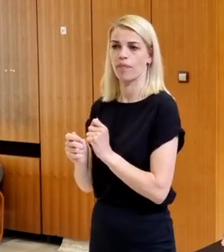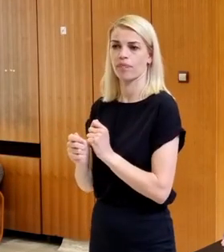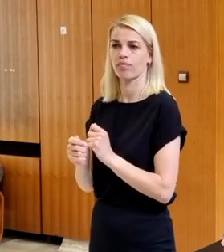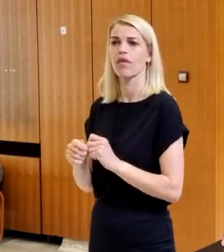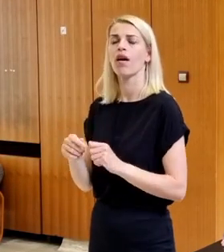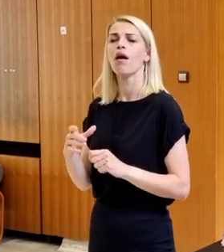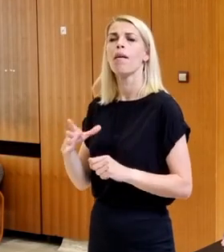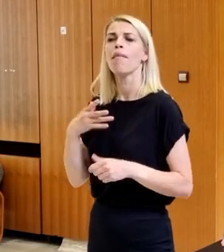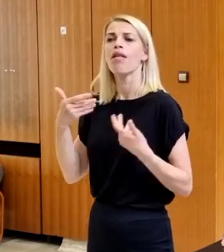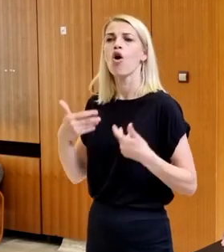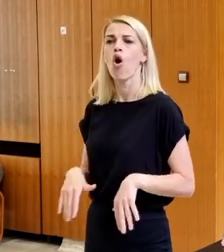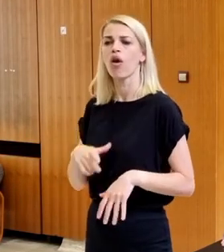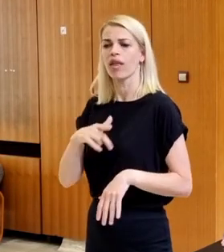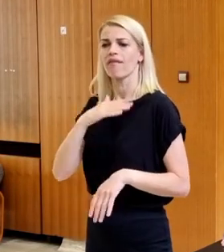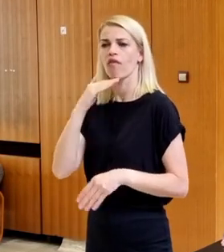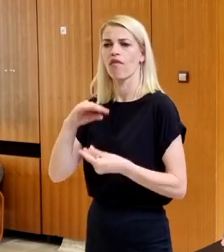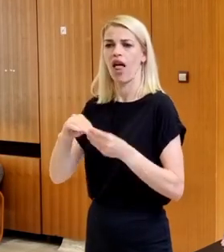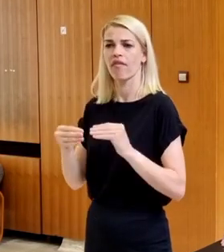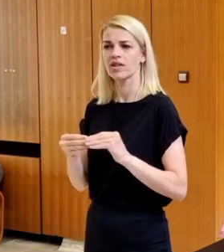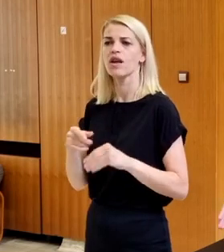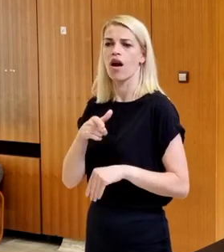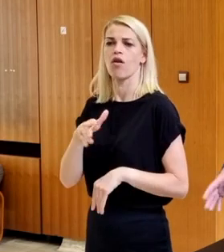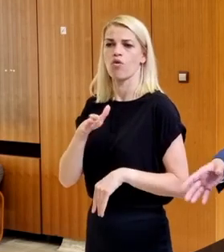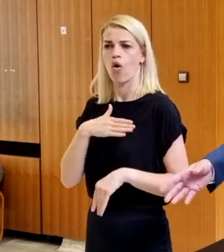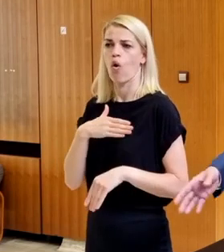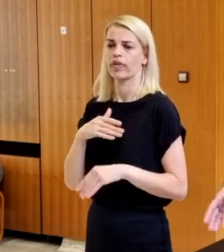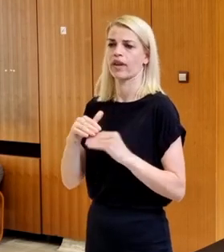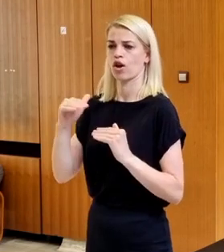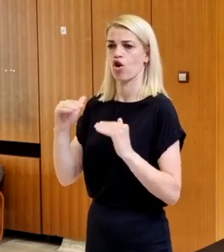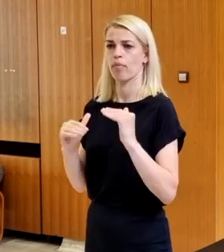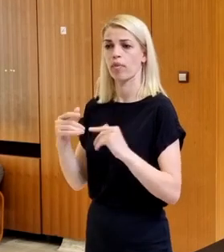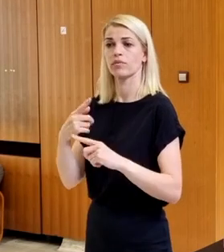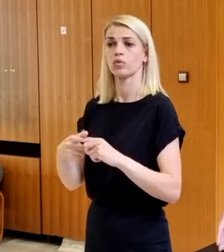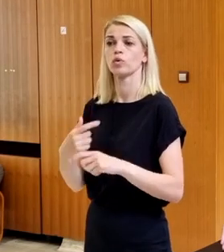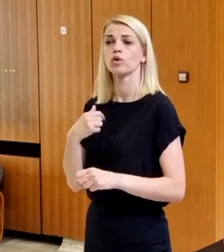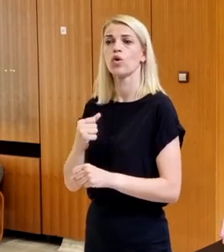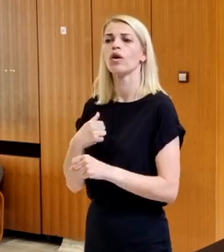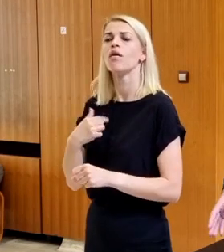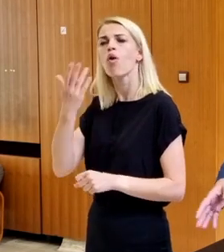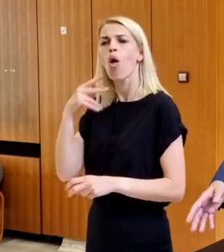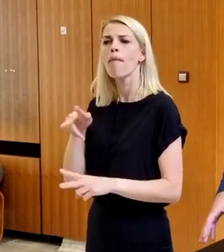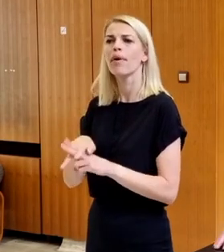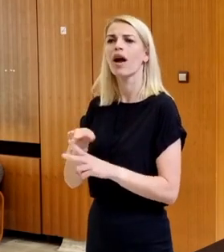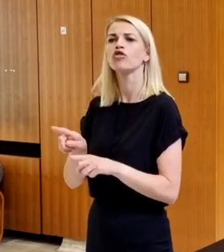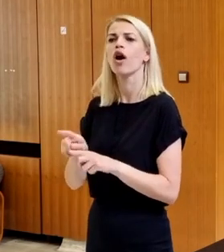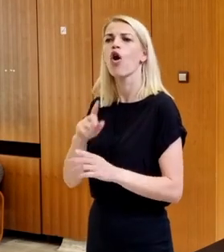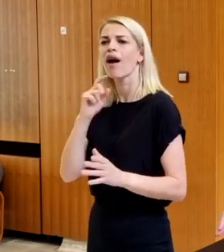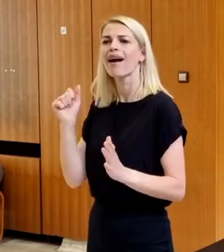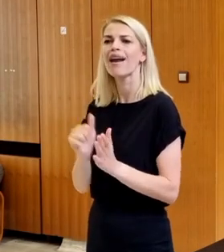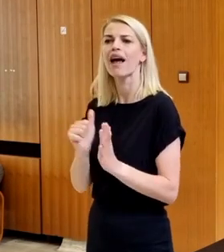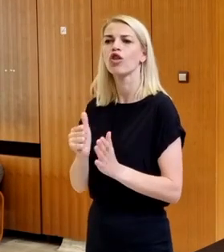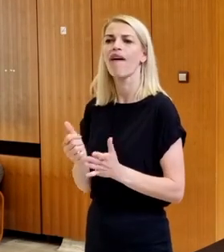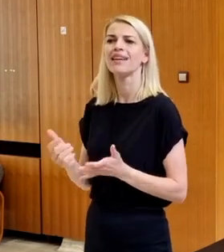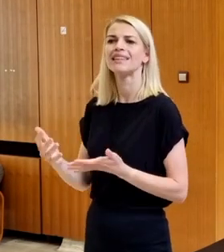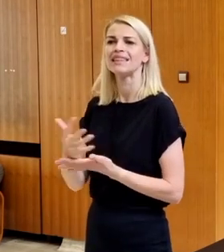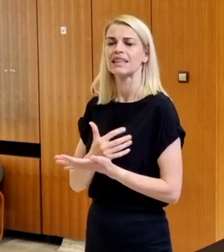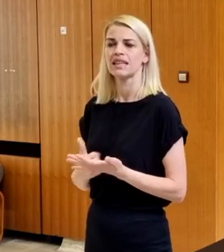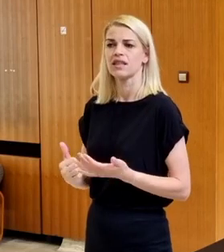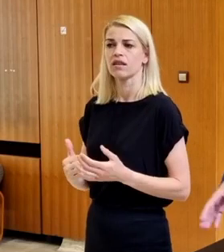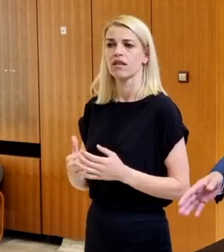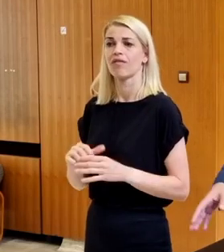Holý vo veľa veciach vyšiel ústretý, urobil, napríklad nám veľmi prekážalo, aby to mal nejaký garantovaný zisk, tak všetky